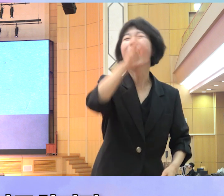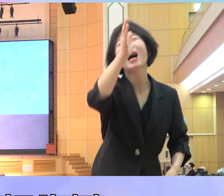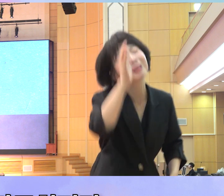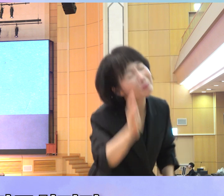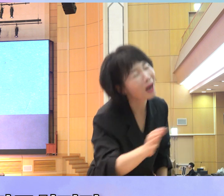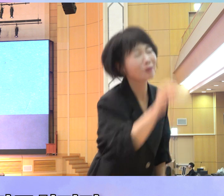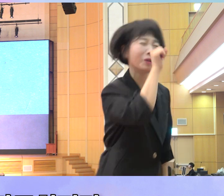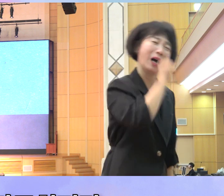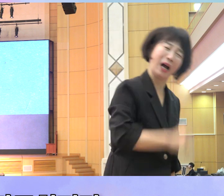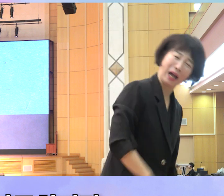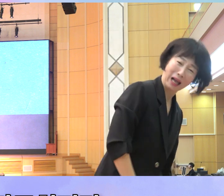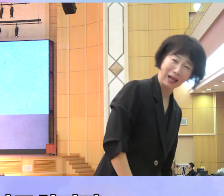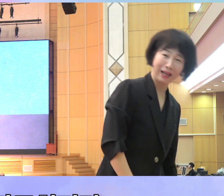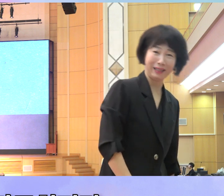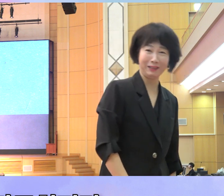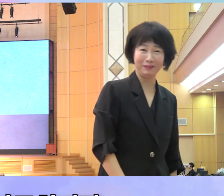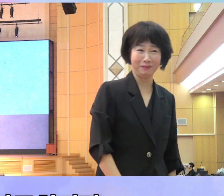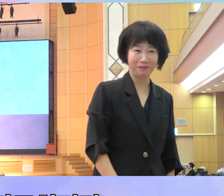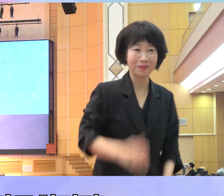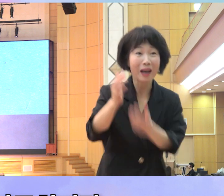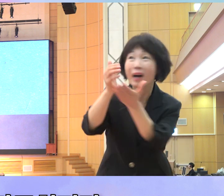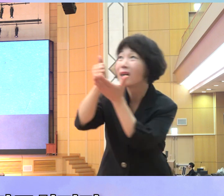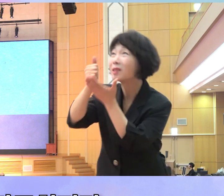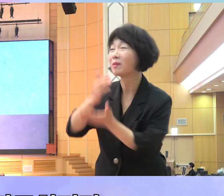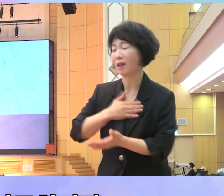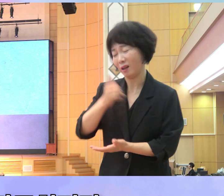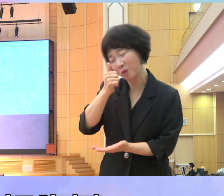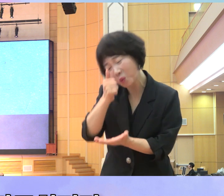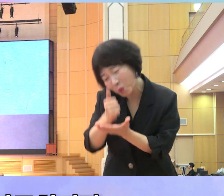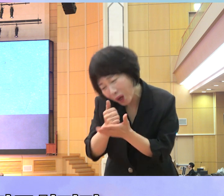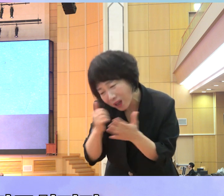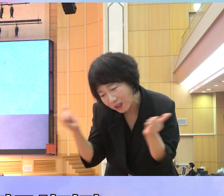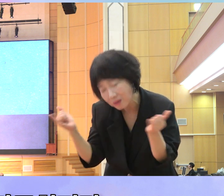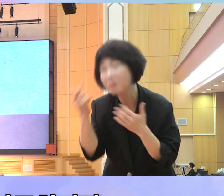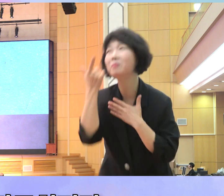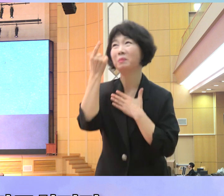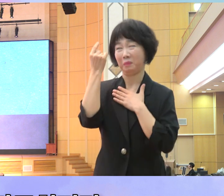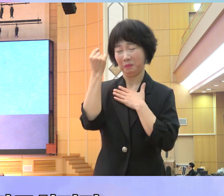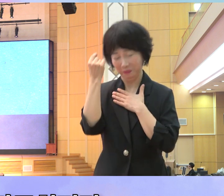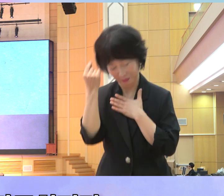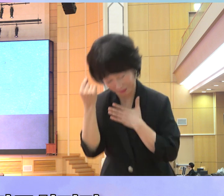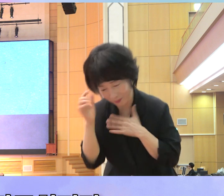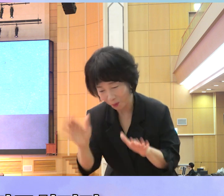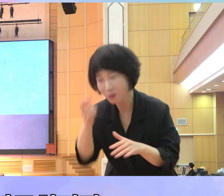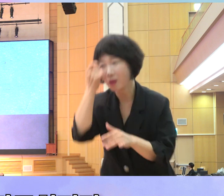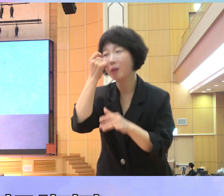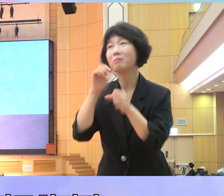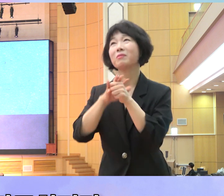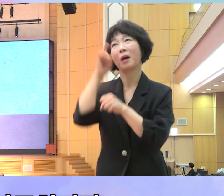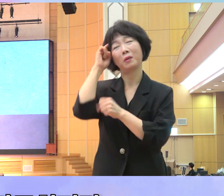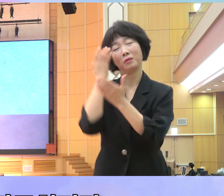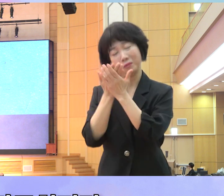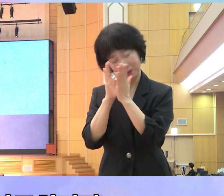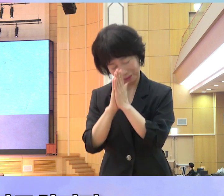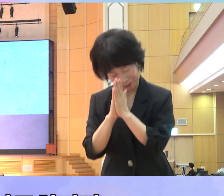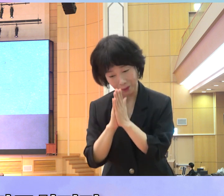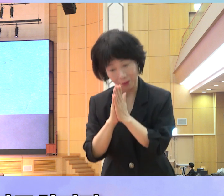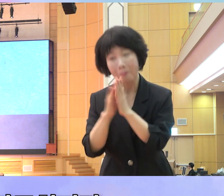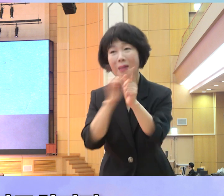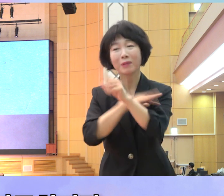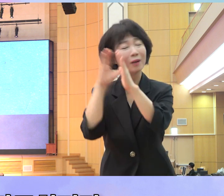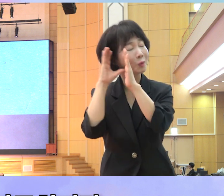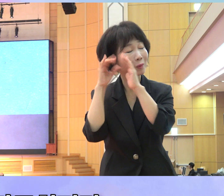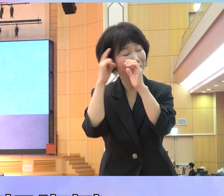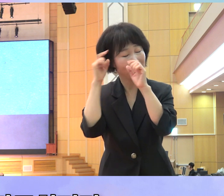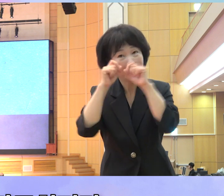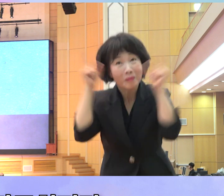그러지 마시고, 하나님 이 죄인이 왔습니다. 오늘도 불쌍히 여기사 하나님의 말씀이 들려지게